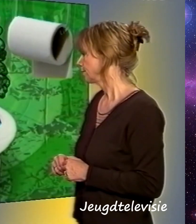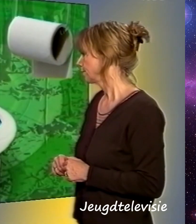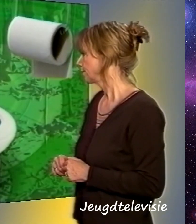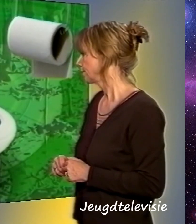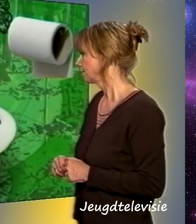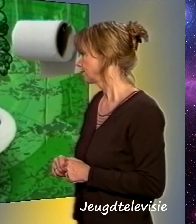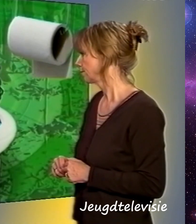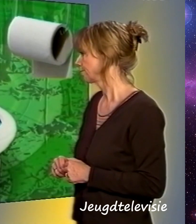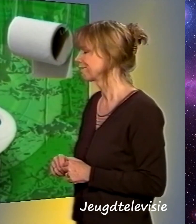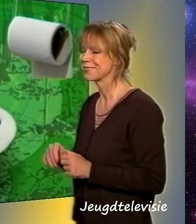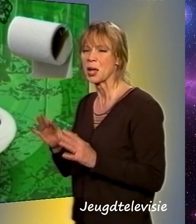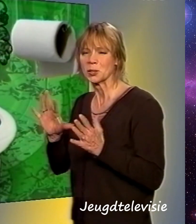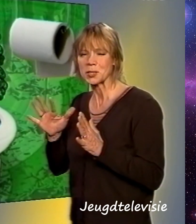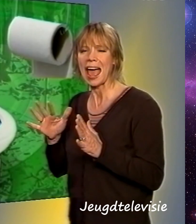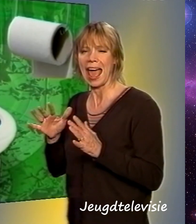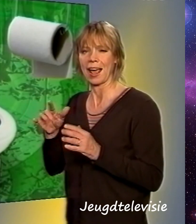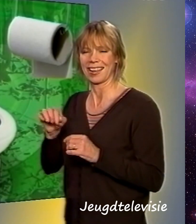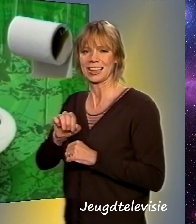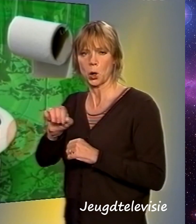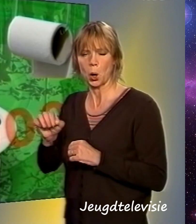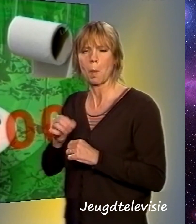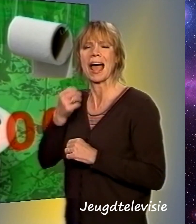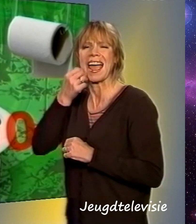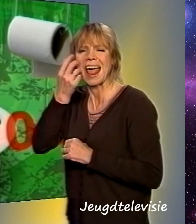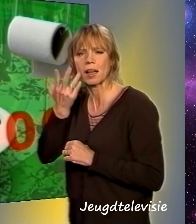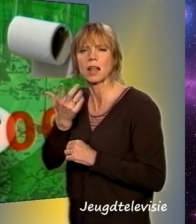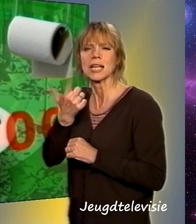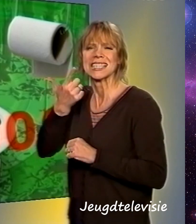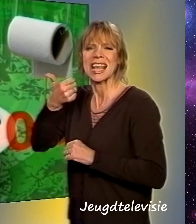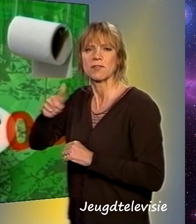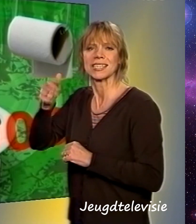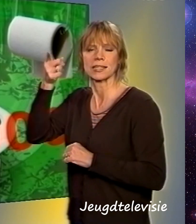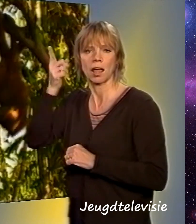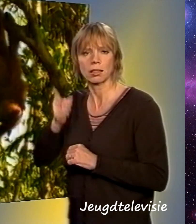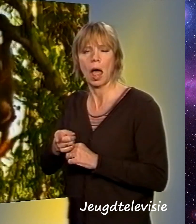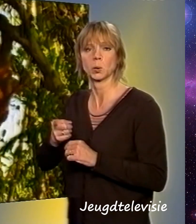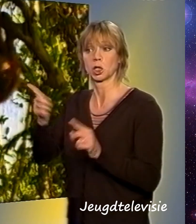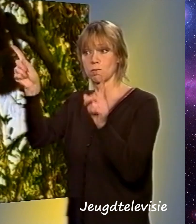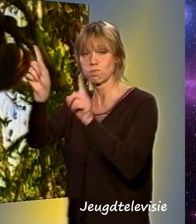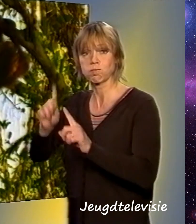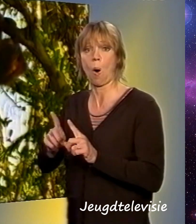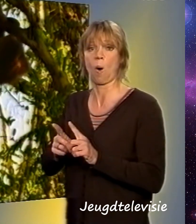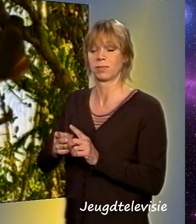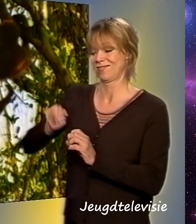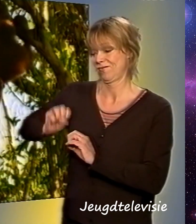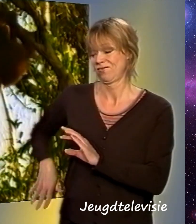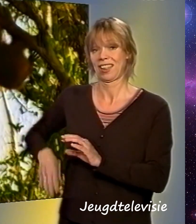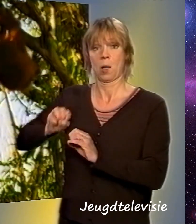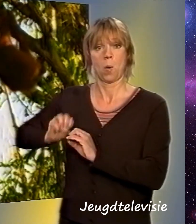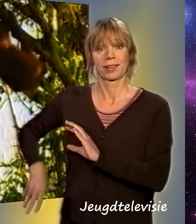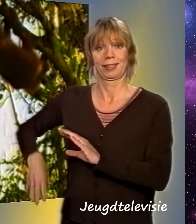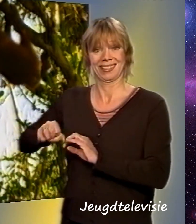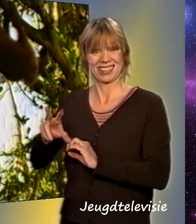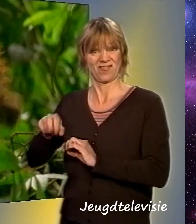dus eigenlijk spoelen we in europa dagelijks 67.000 bomen door de wc en dat terwijl bomen zo belangrijk zijn